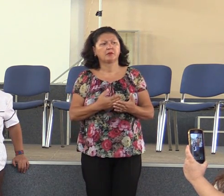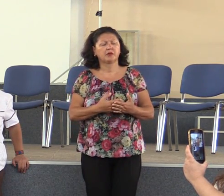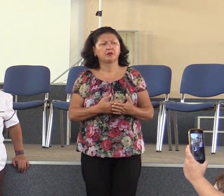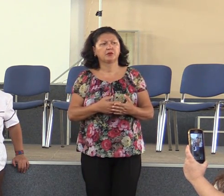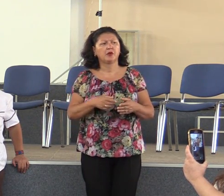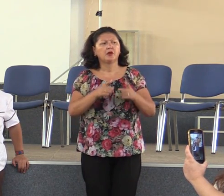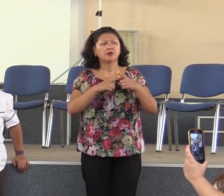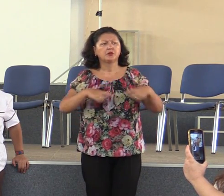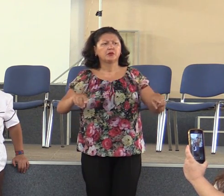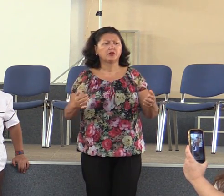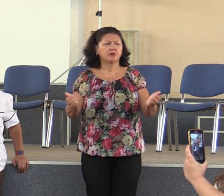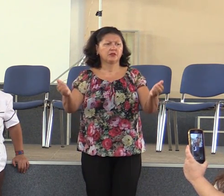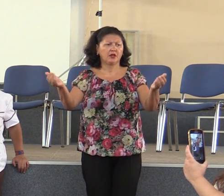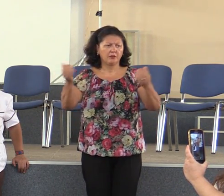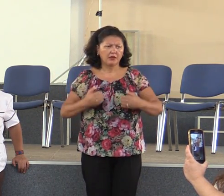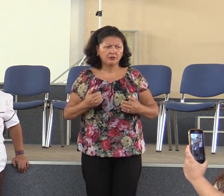mi-aducea distrugerea.